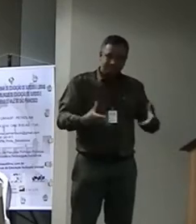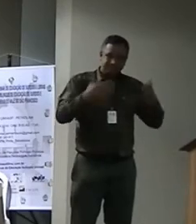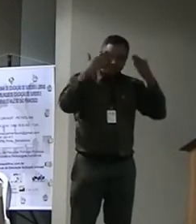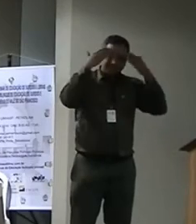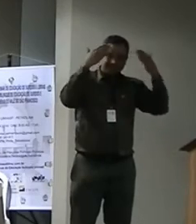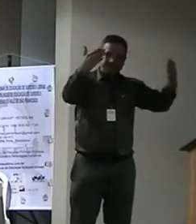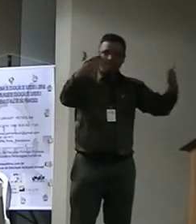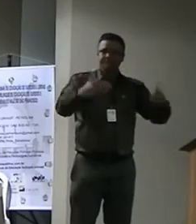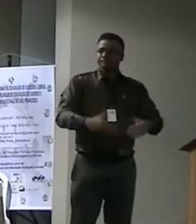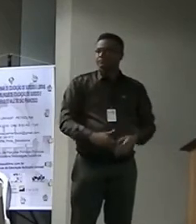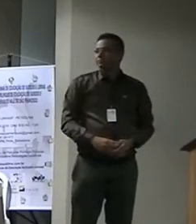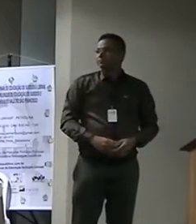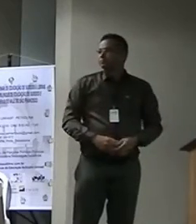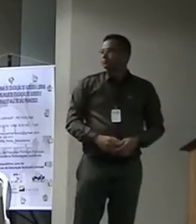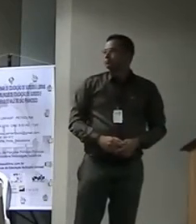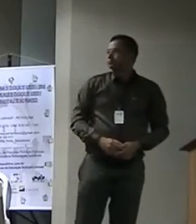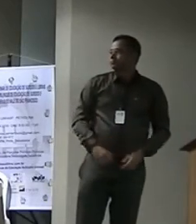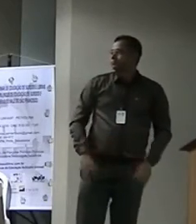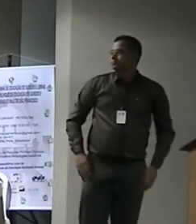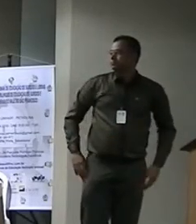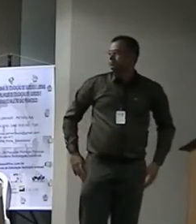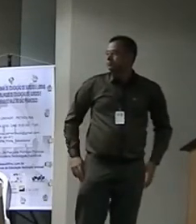por esse momento.